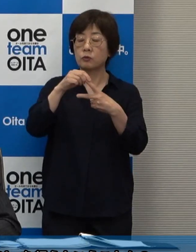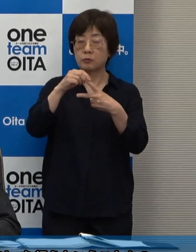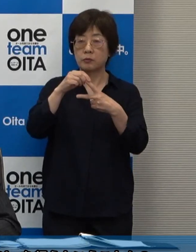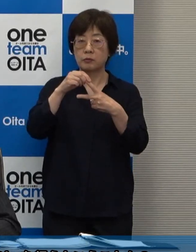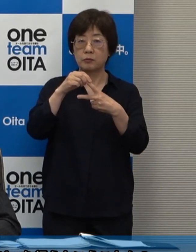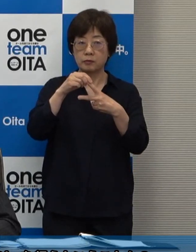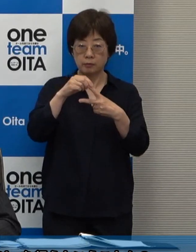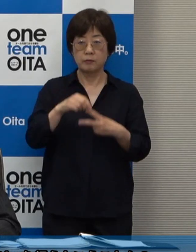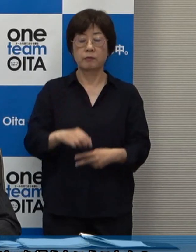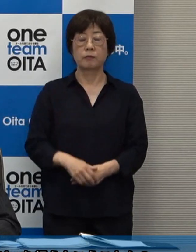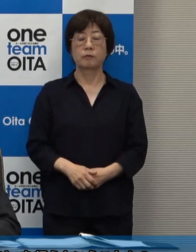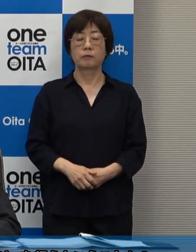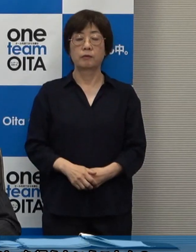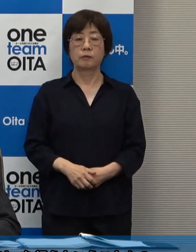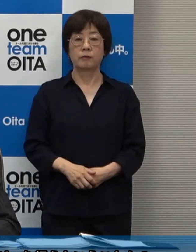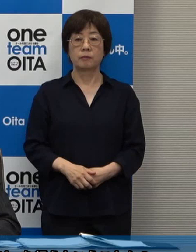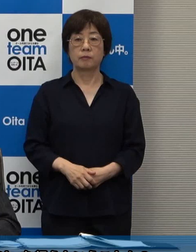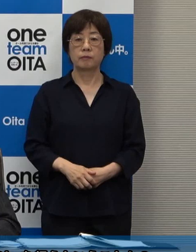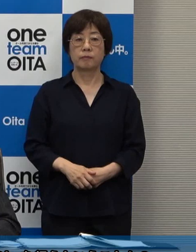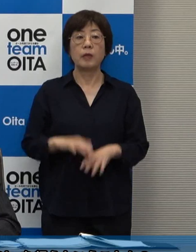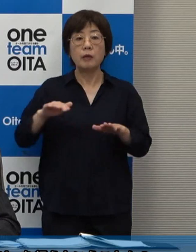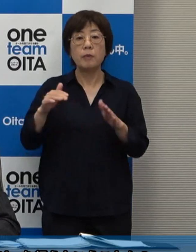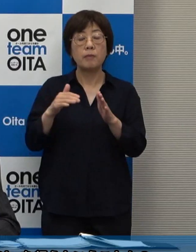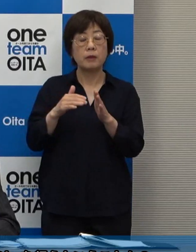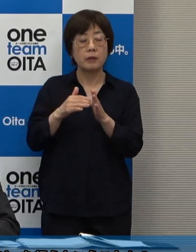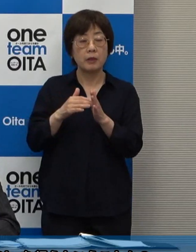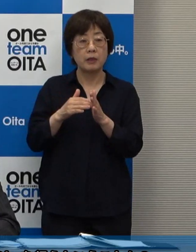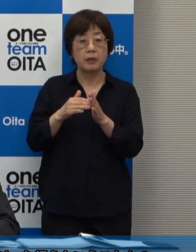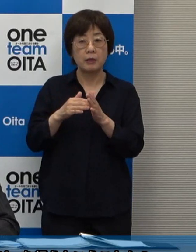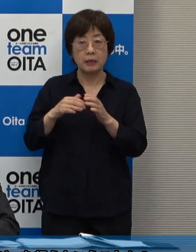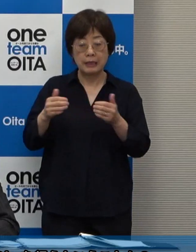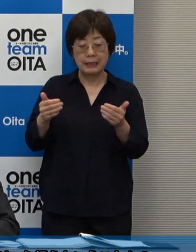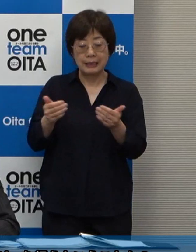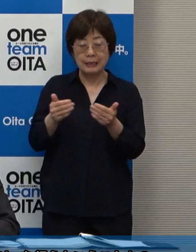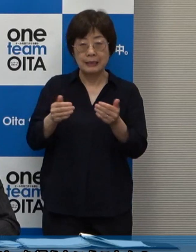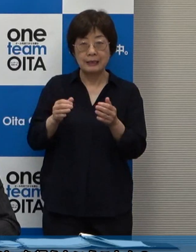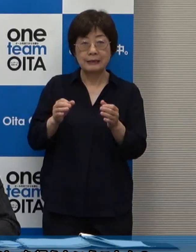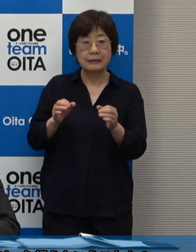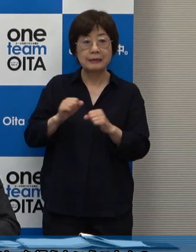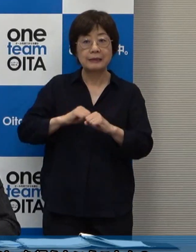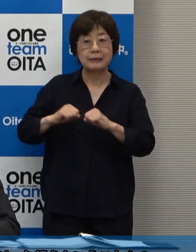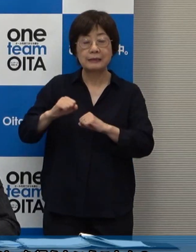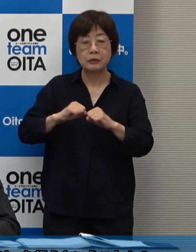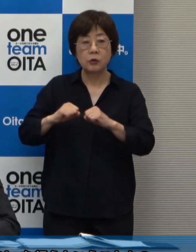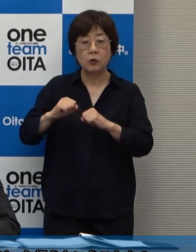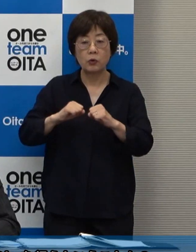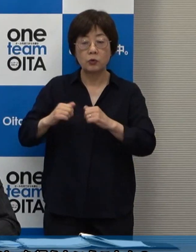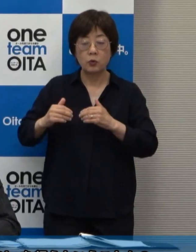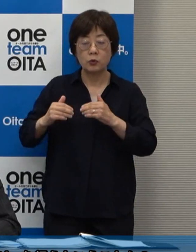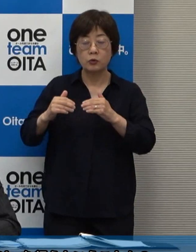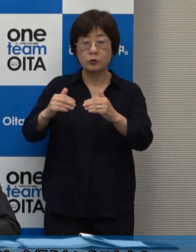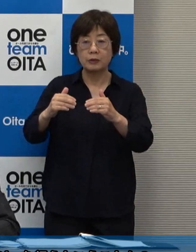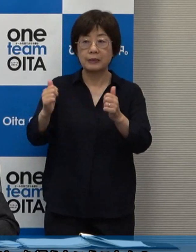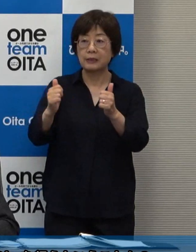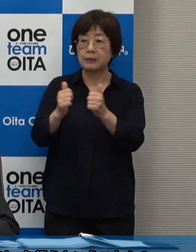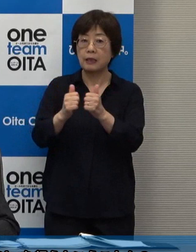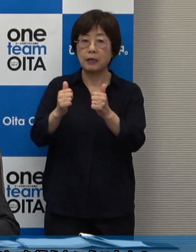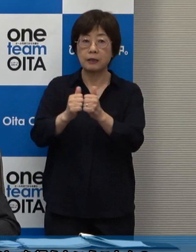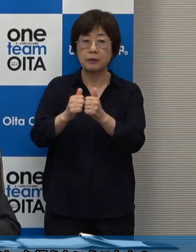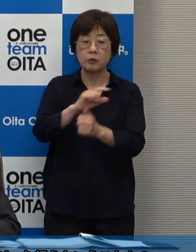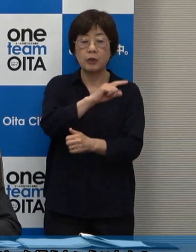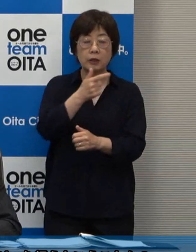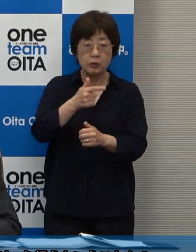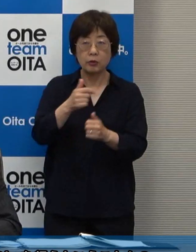ね、いろいろこれまで事業体、その推進会議とかいろんな会合出ました